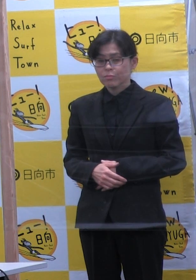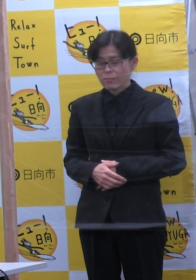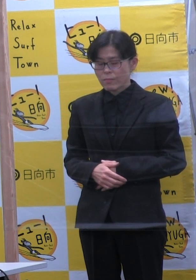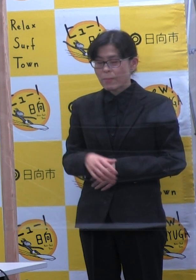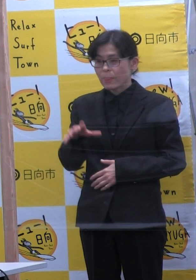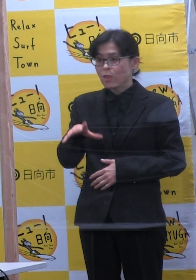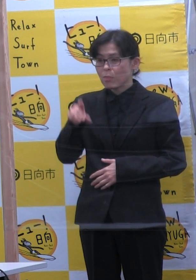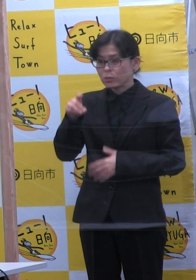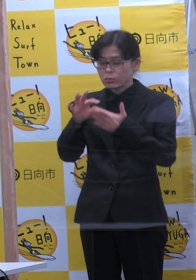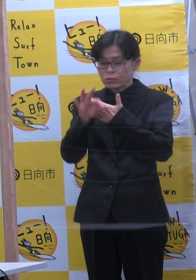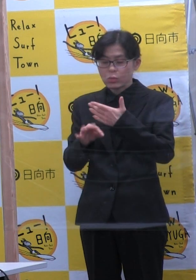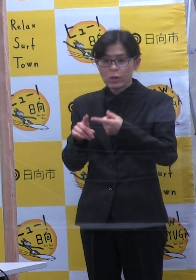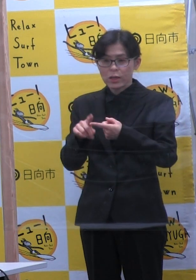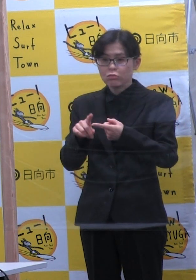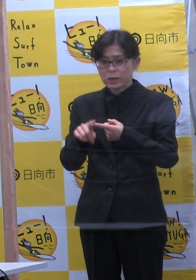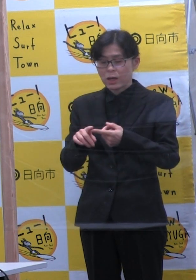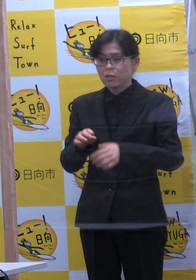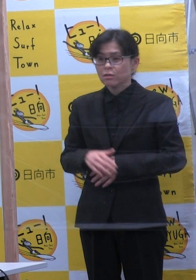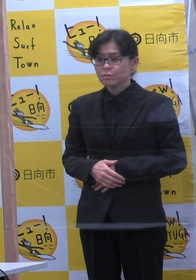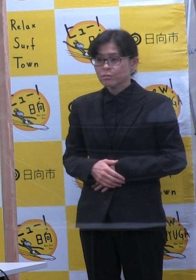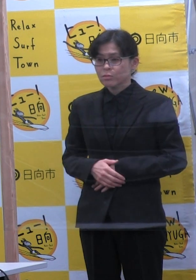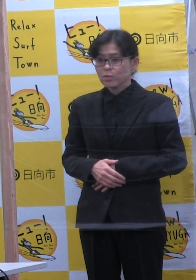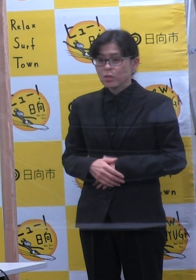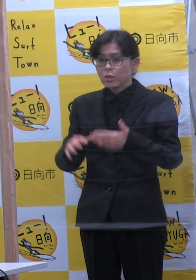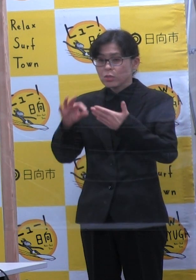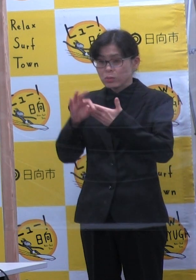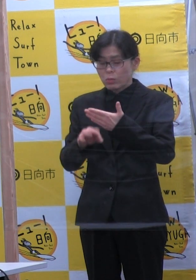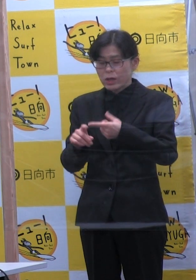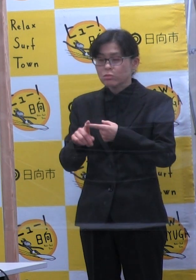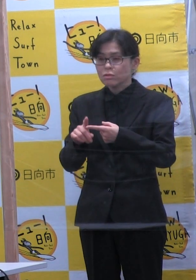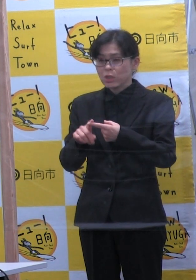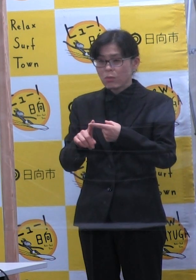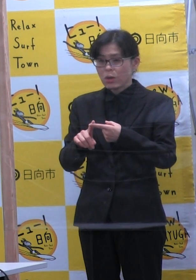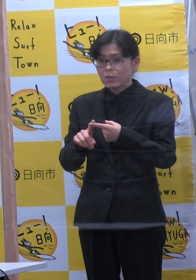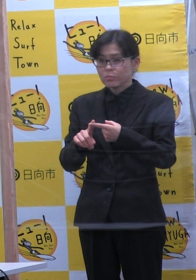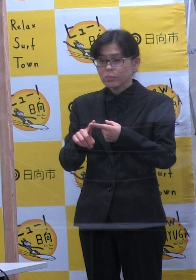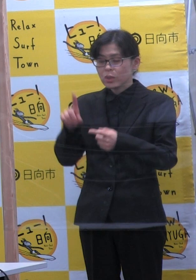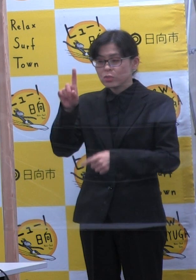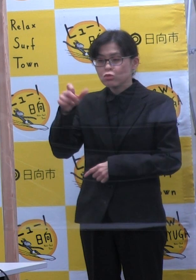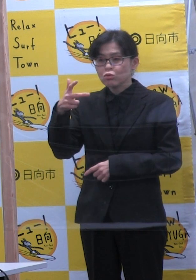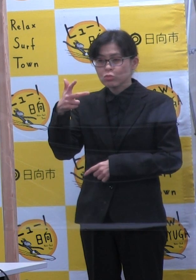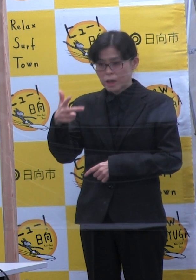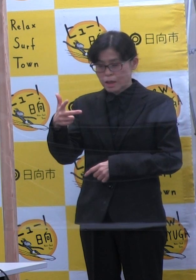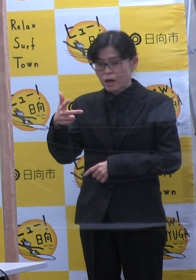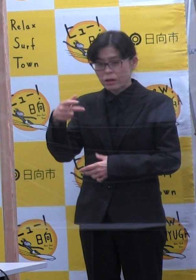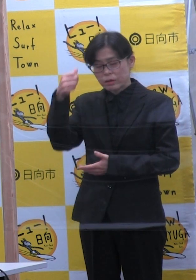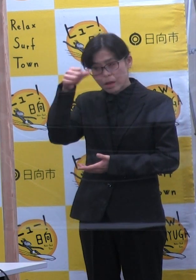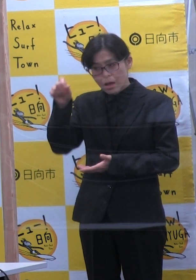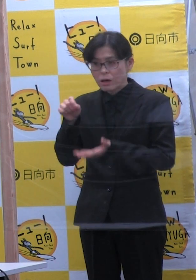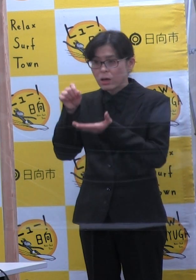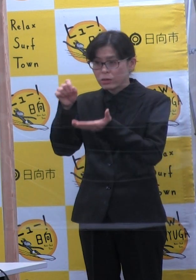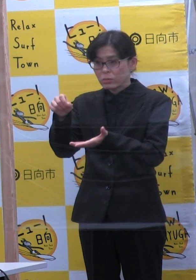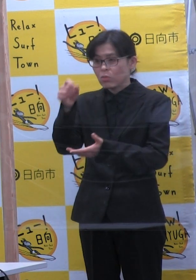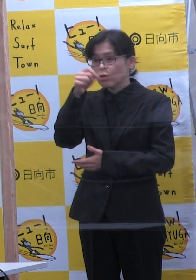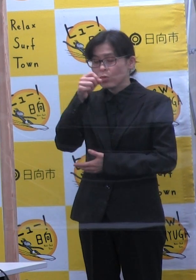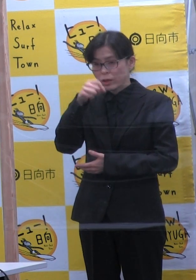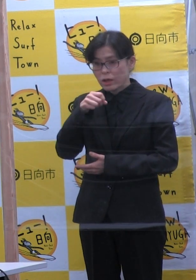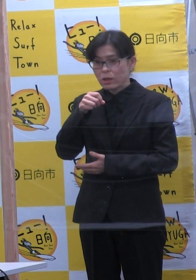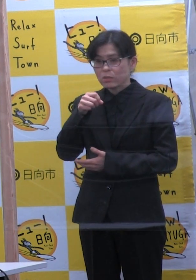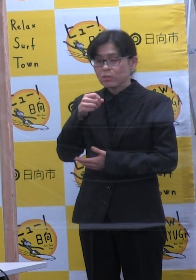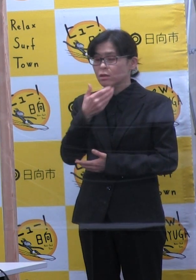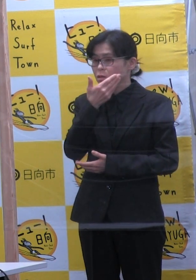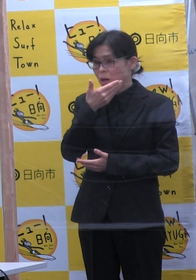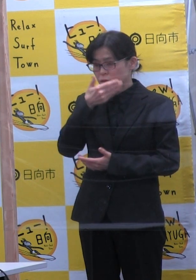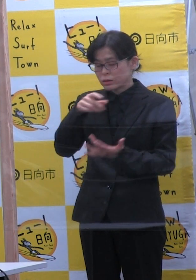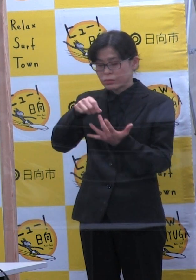まず条例についてです。条例については17件を提案する予定ですが、主なものにつ